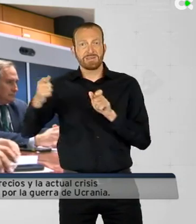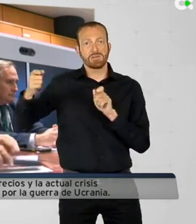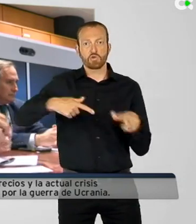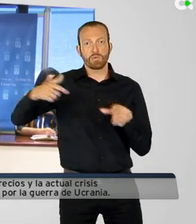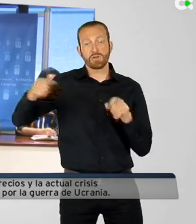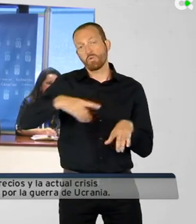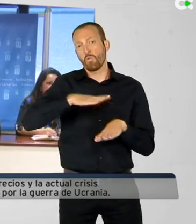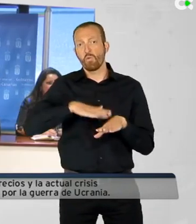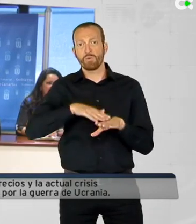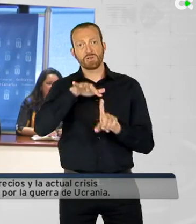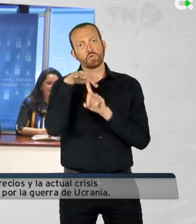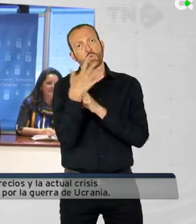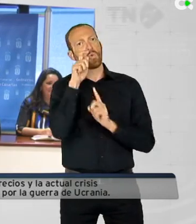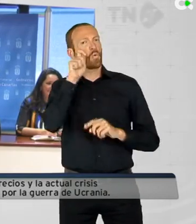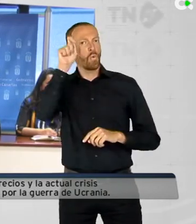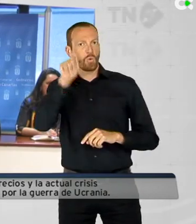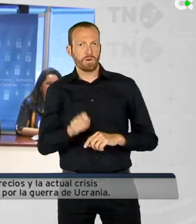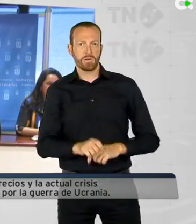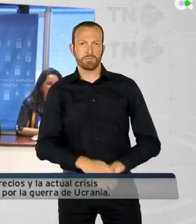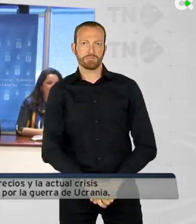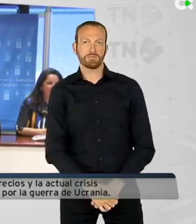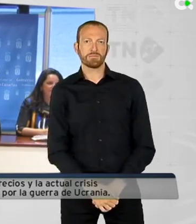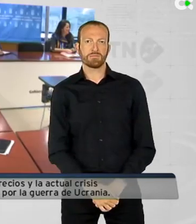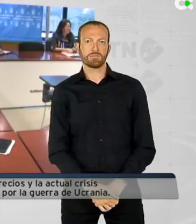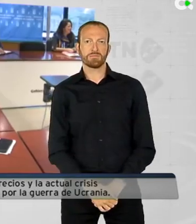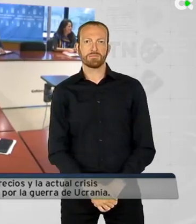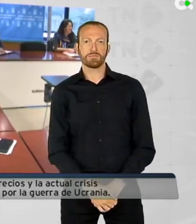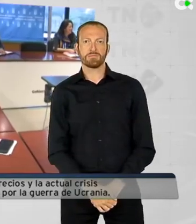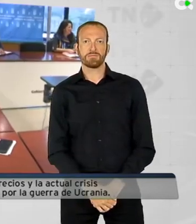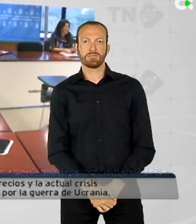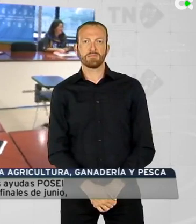suministros causada por la guerra de Ucrania.